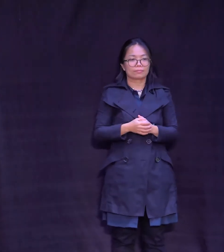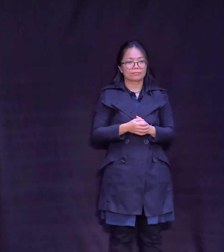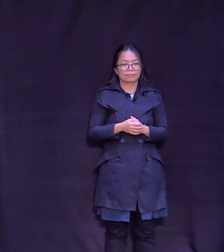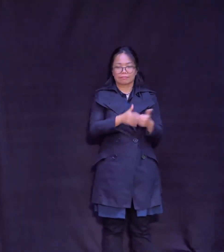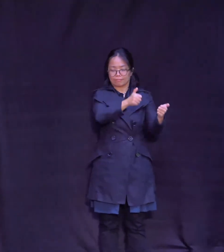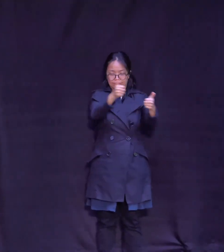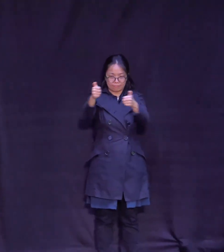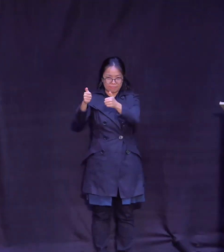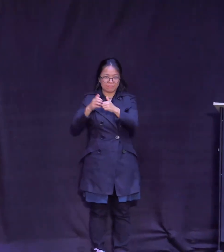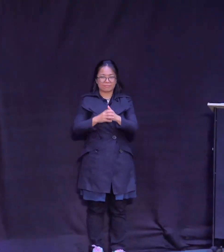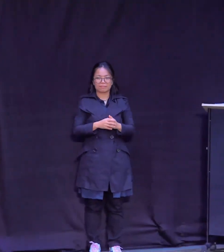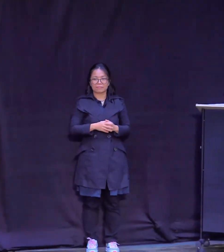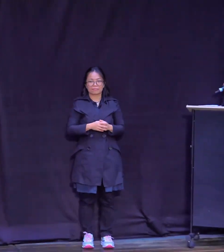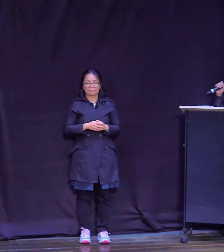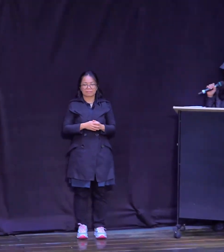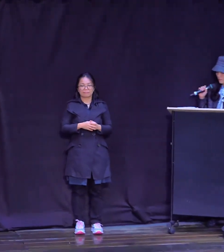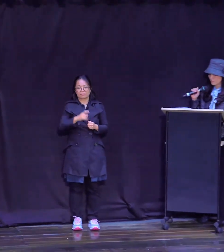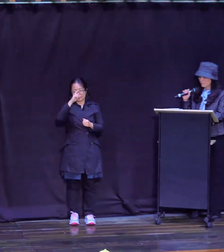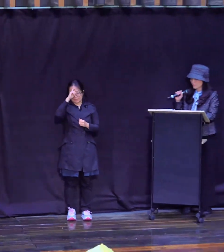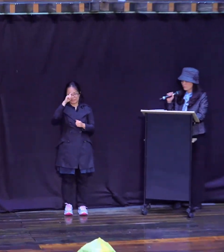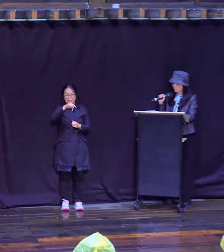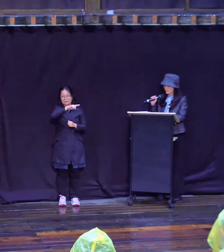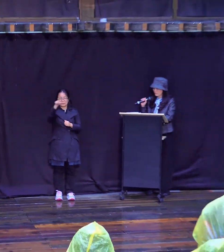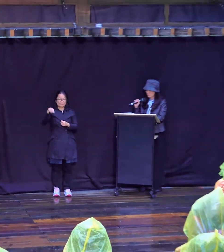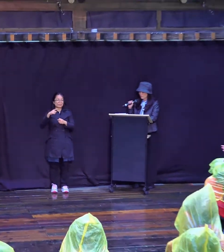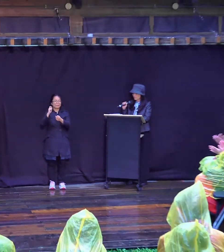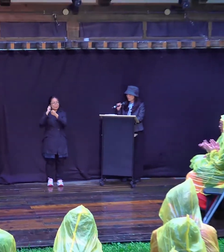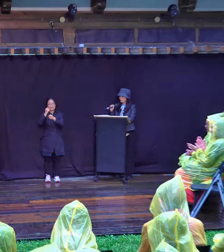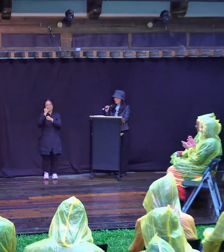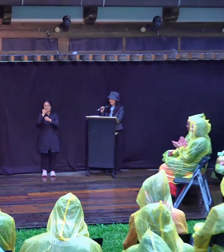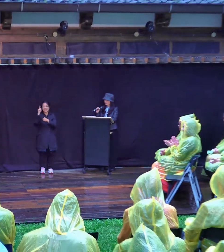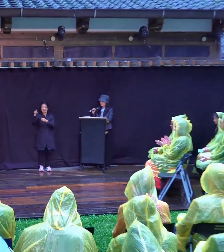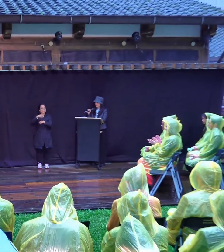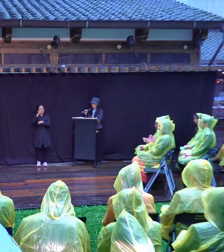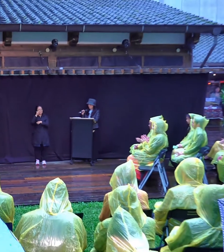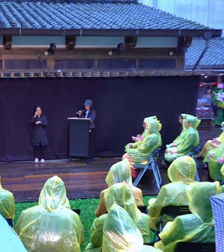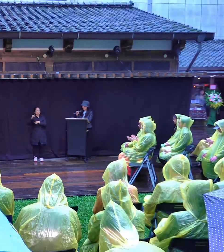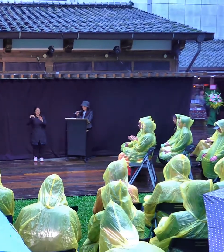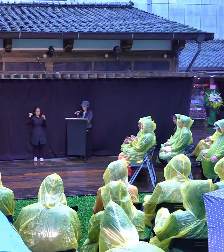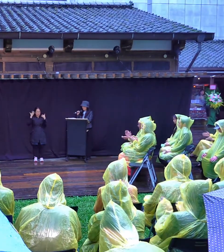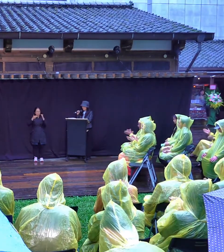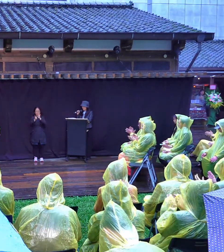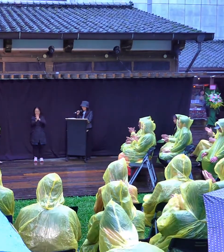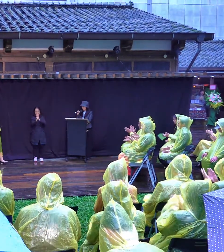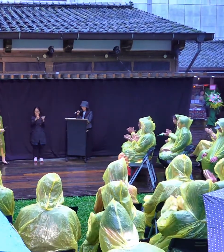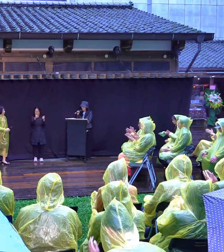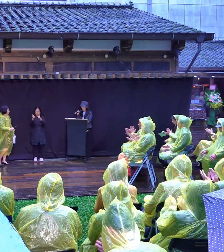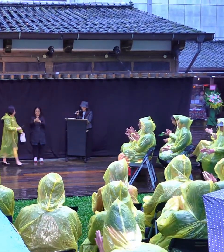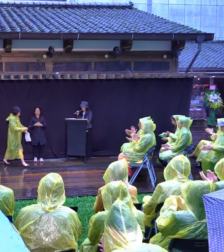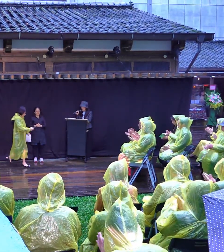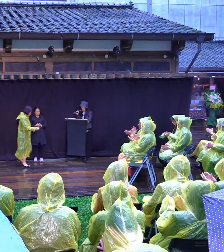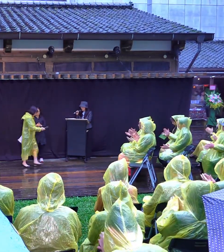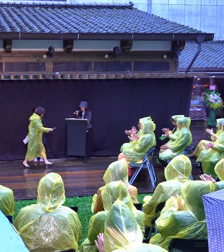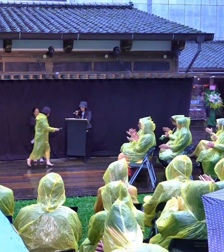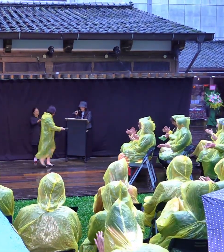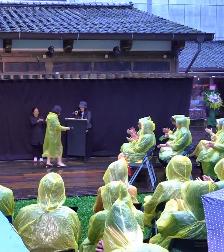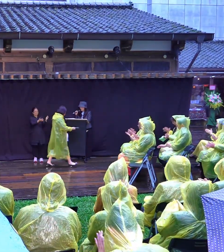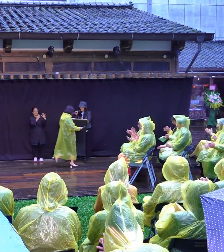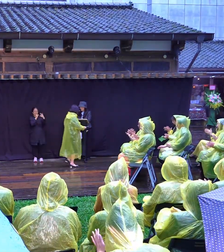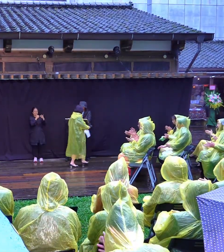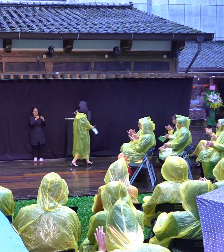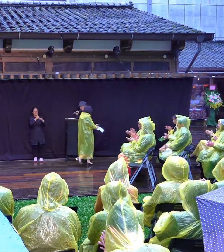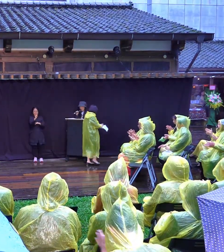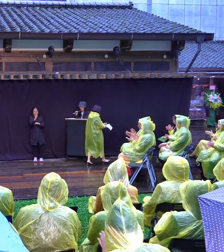好，谢谢。希望大家最近呢能够来欣赏我们的舞蹈，谢谢。 好，谢谢嘉惠平董事